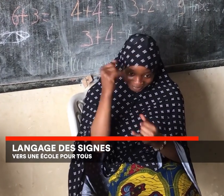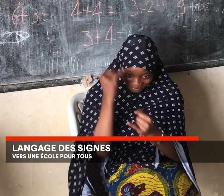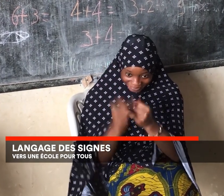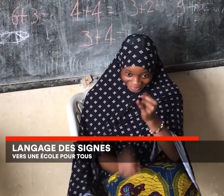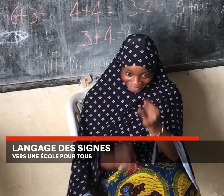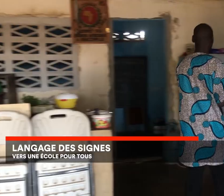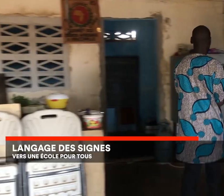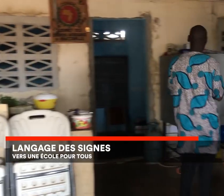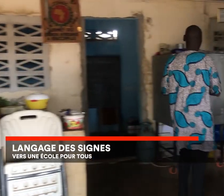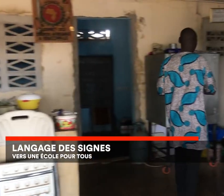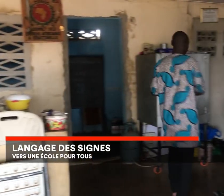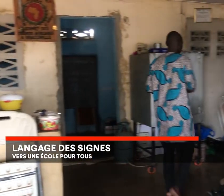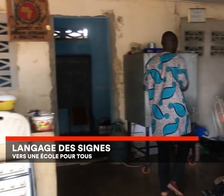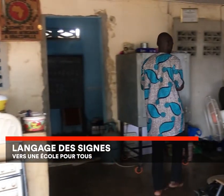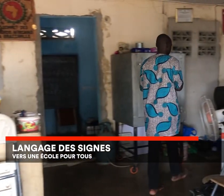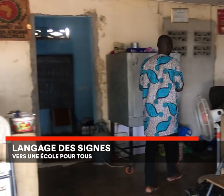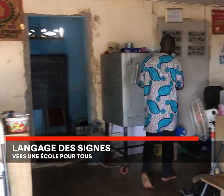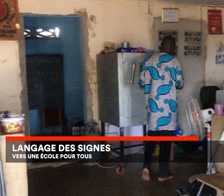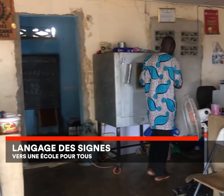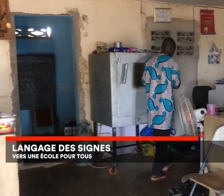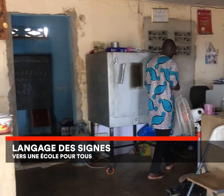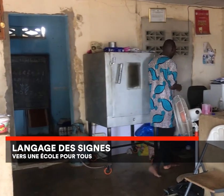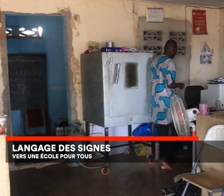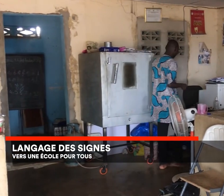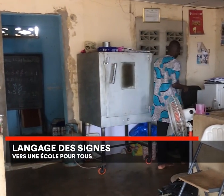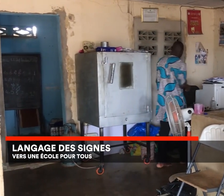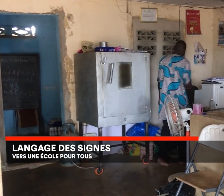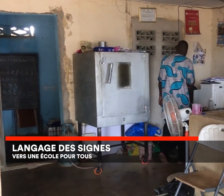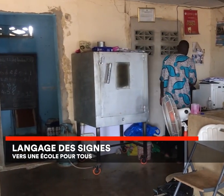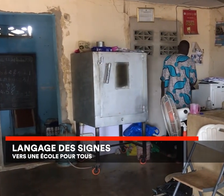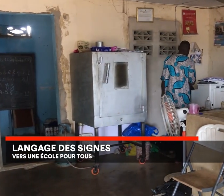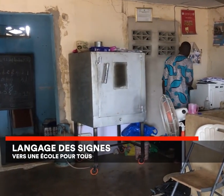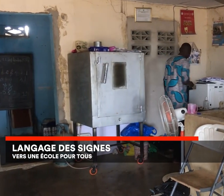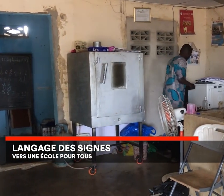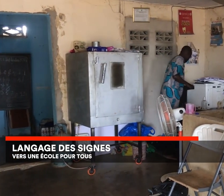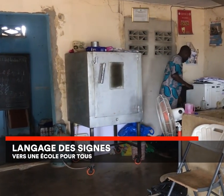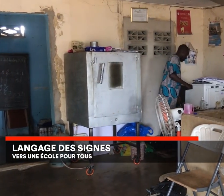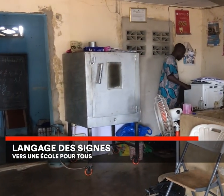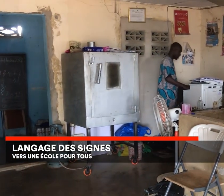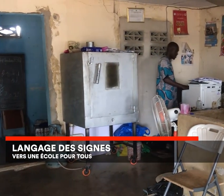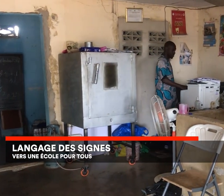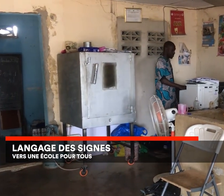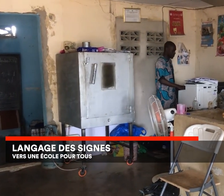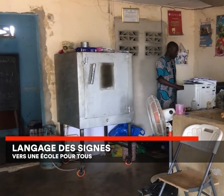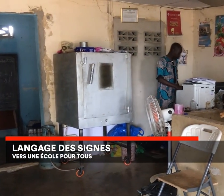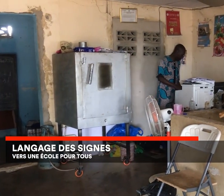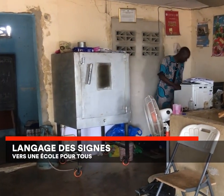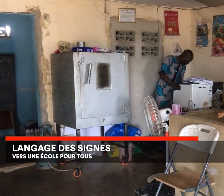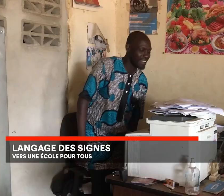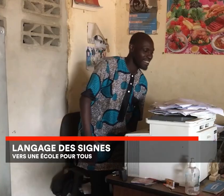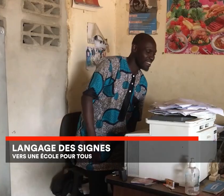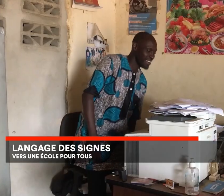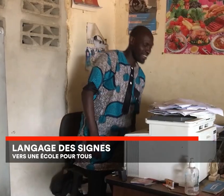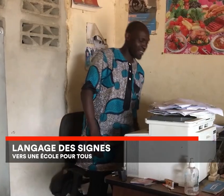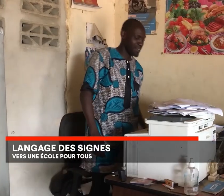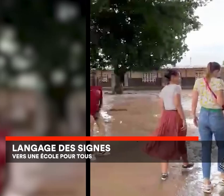jbou par leur action en effet ils font partie de la base arrière du programme de l'école inclusive décrété par le gouvernement ivoirien